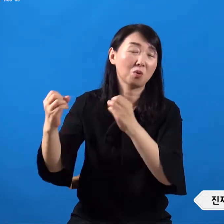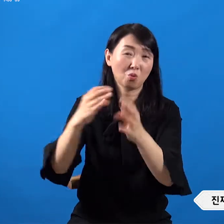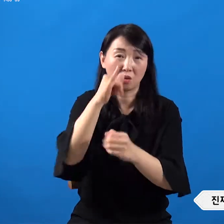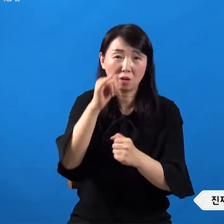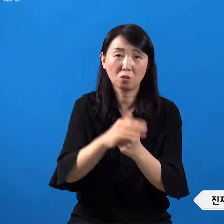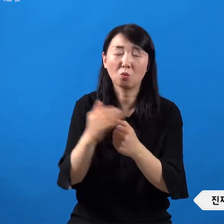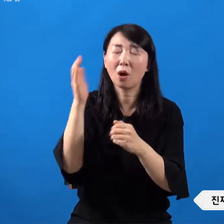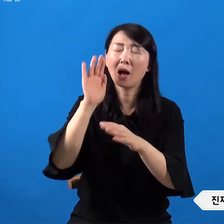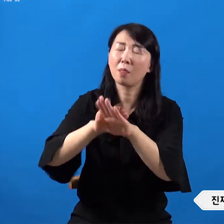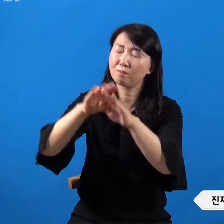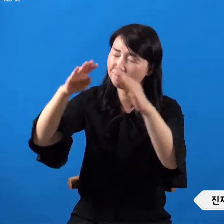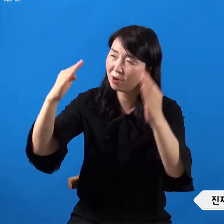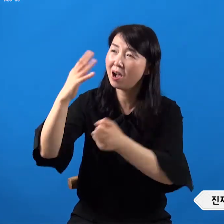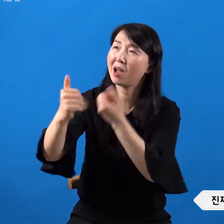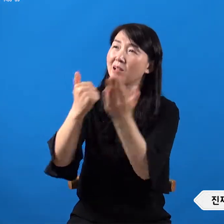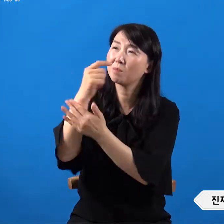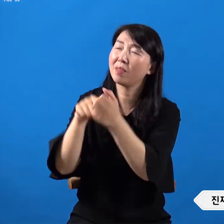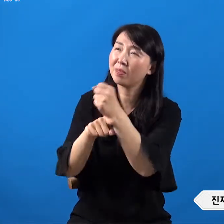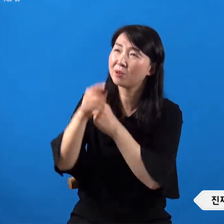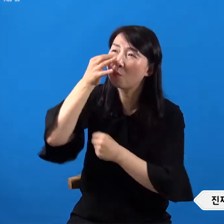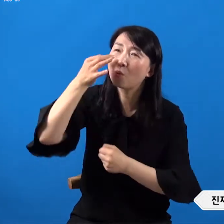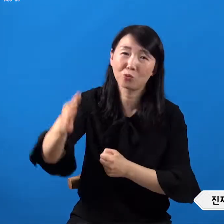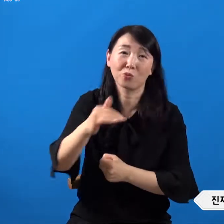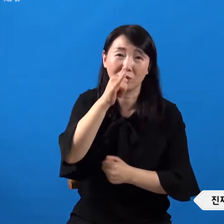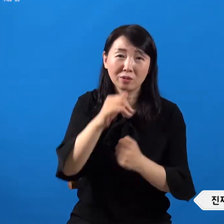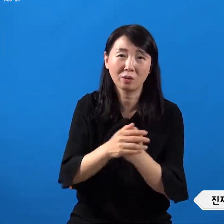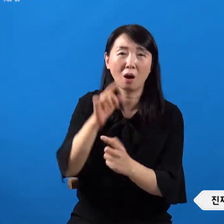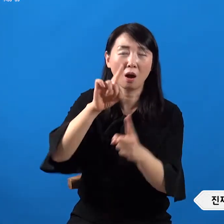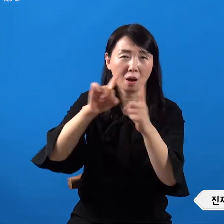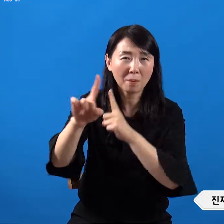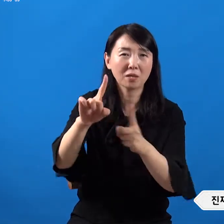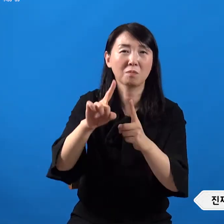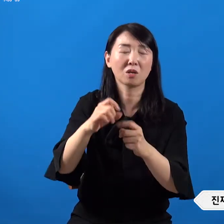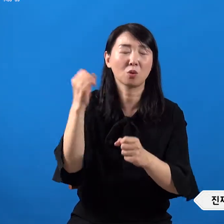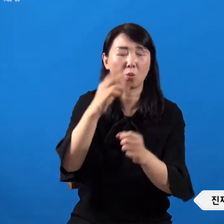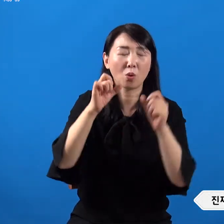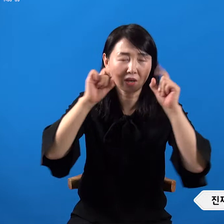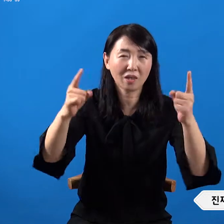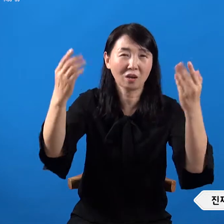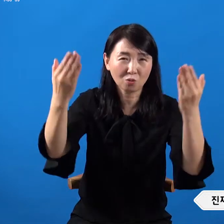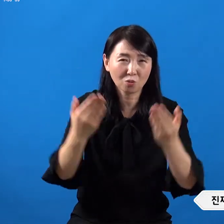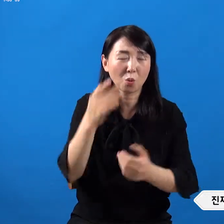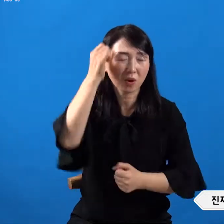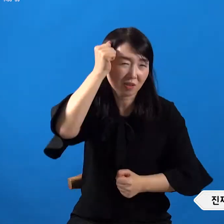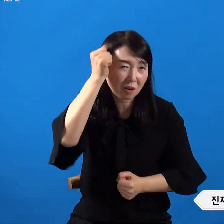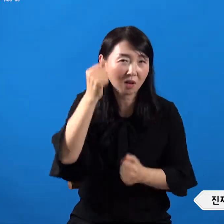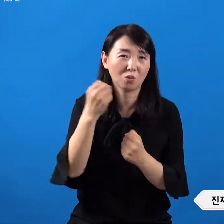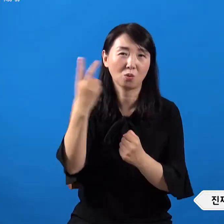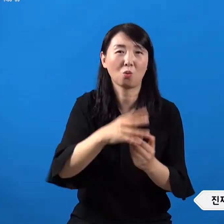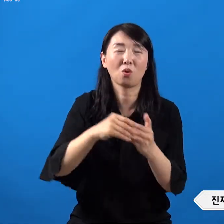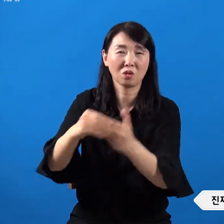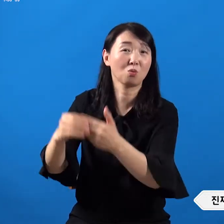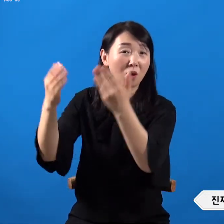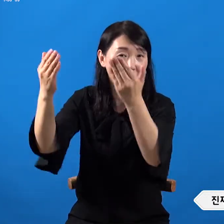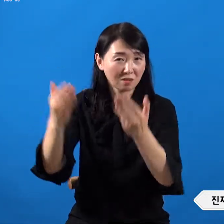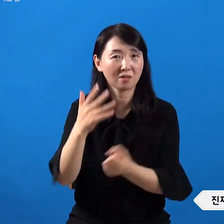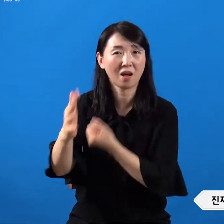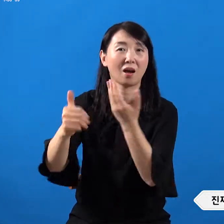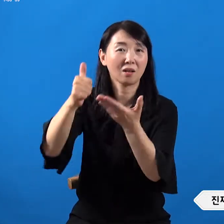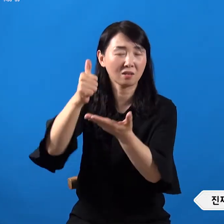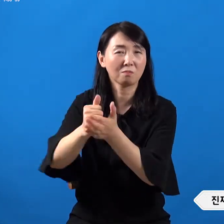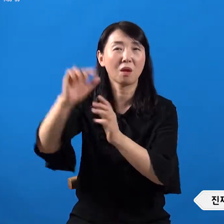교제합니다. 하늘 문을 여시고 하나님의 뜻을 보여주십니다. 말씀하시고 깨닫게 하시고 기억하시고 인도케